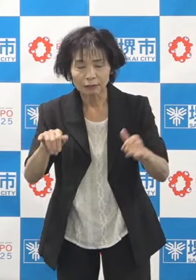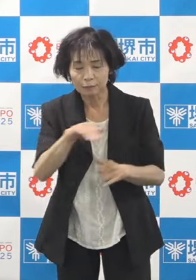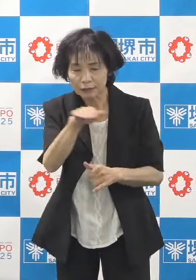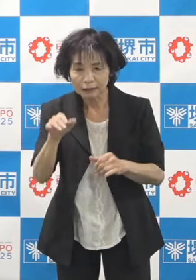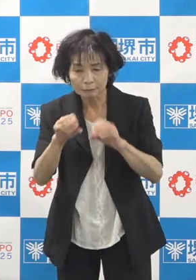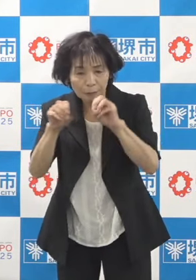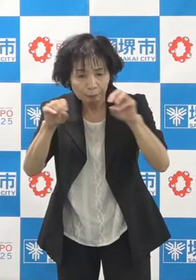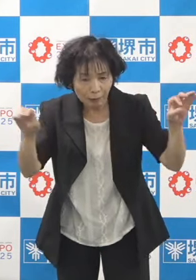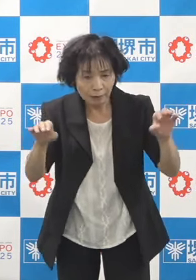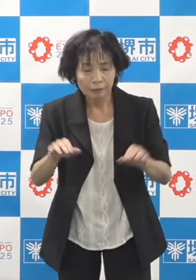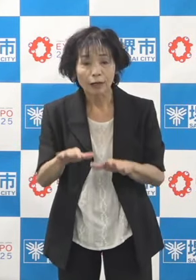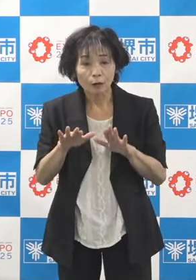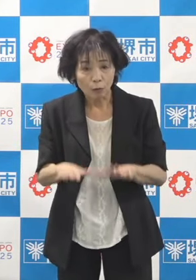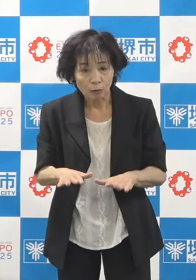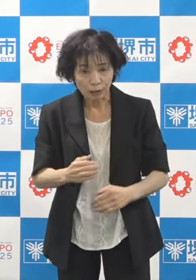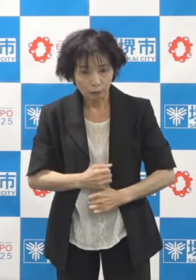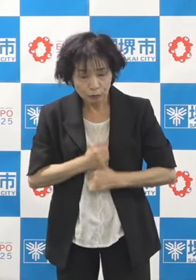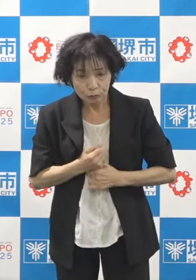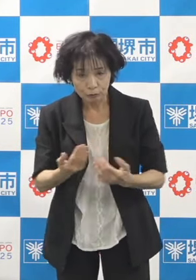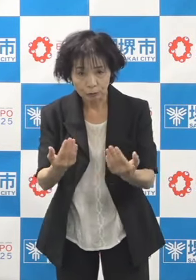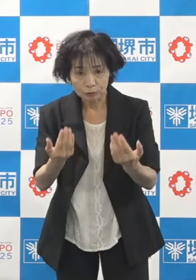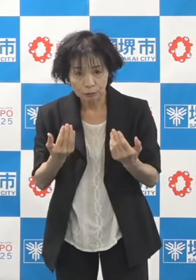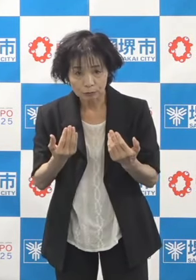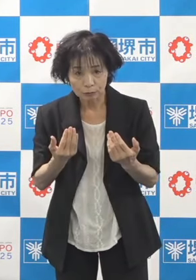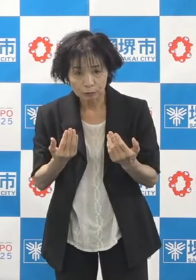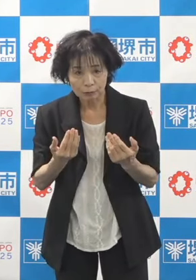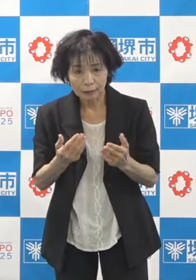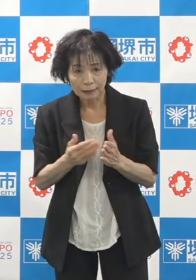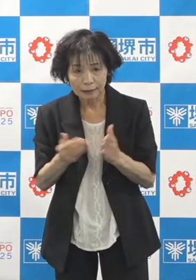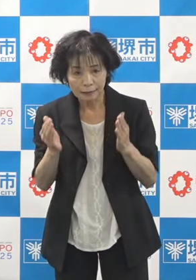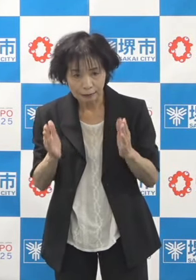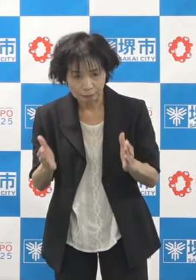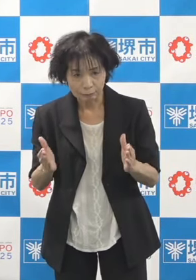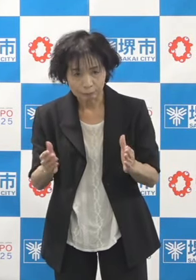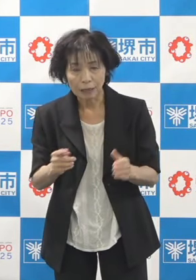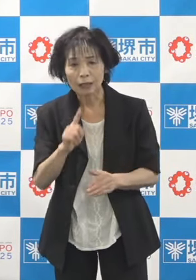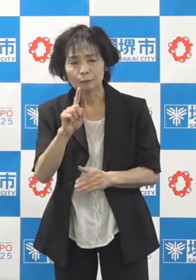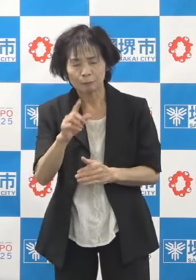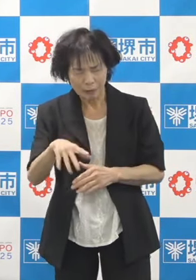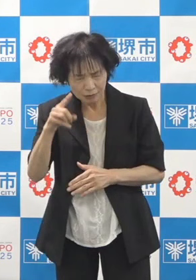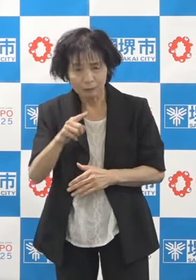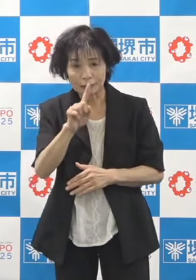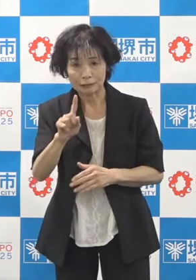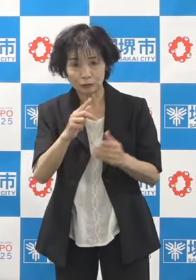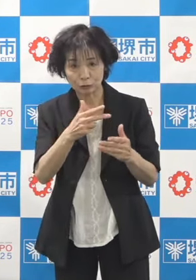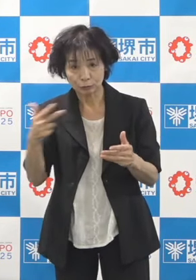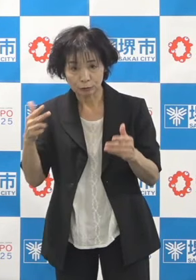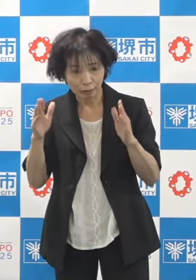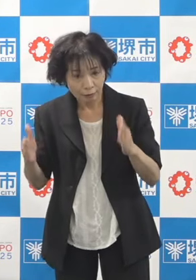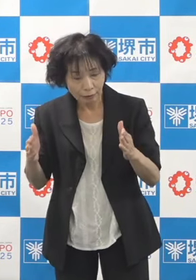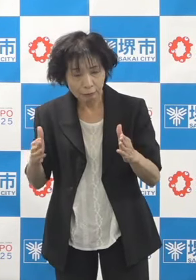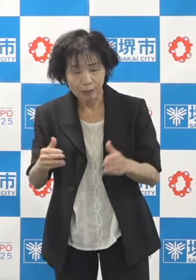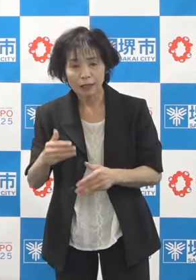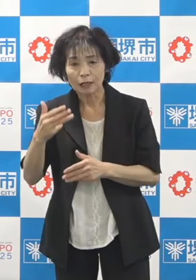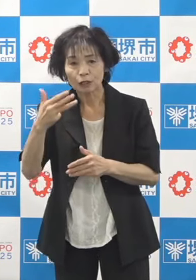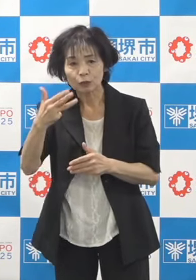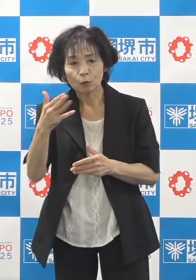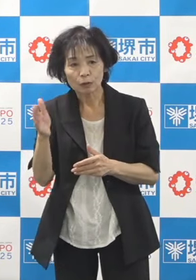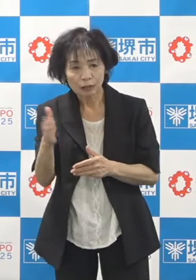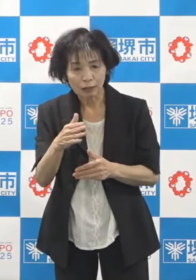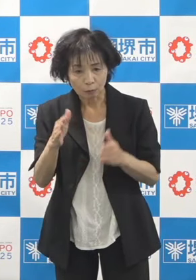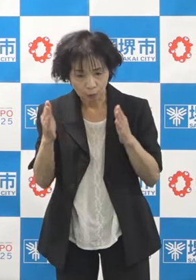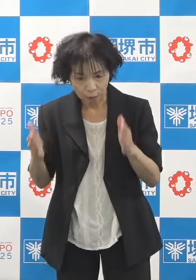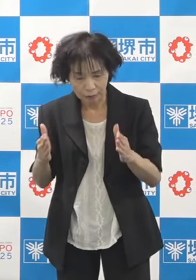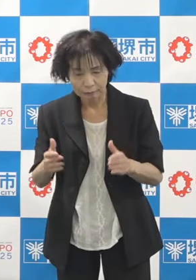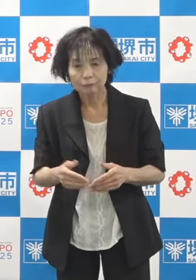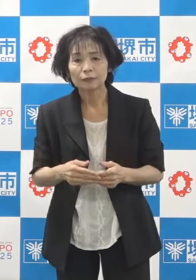この注意を必要とする期間、まずは1週間ということですが、そこについても8日からこの間